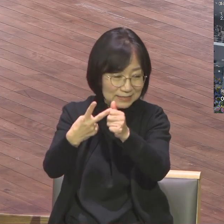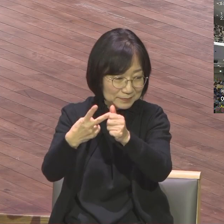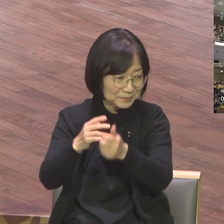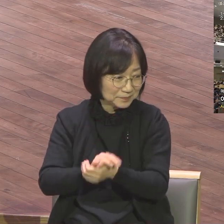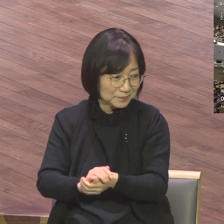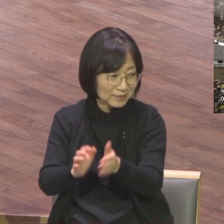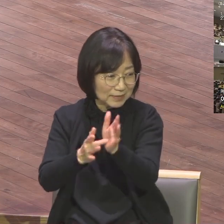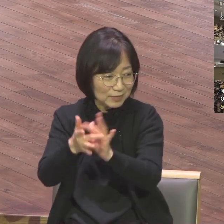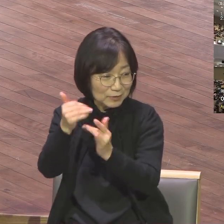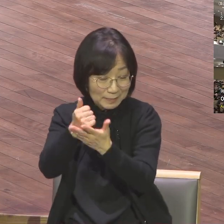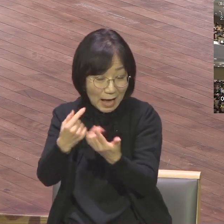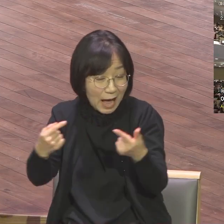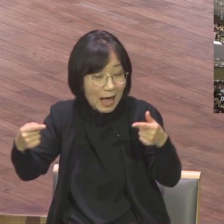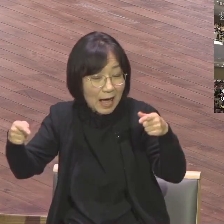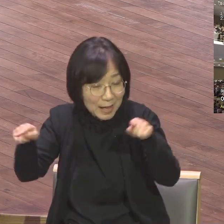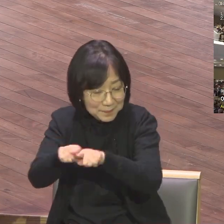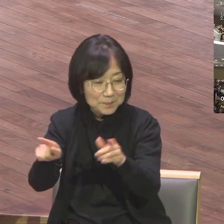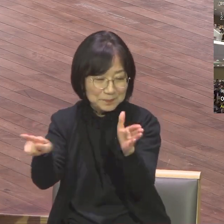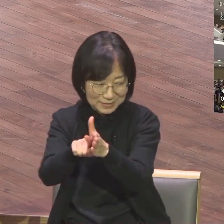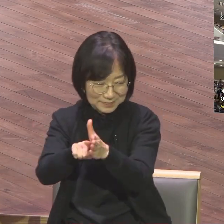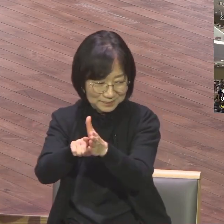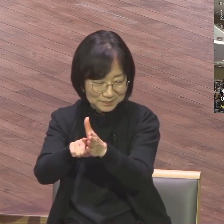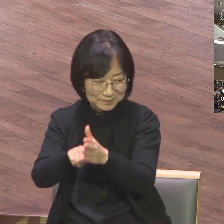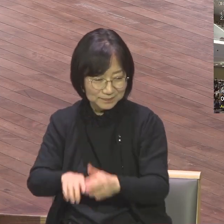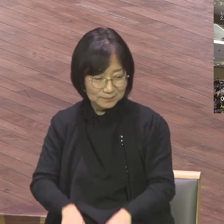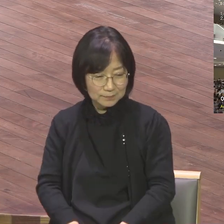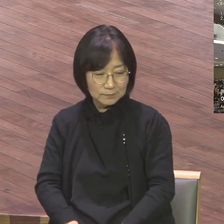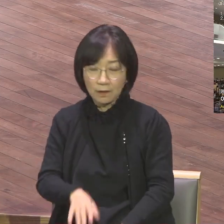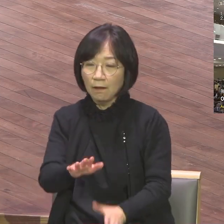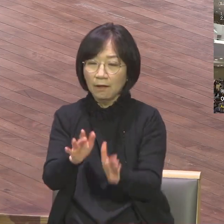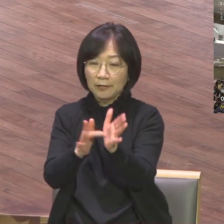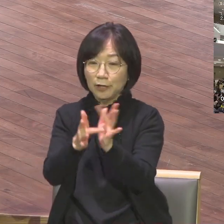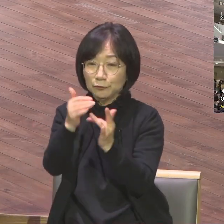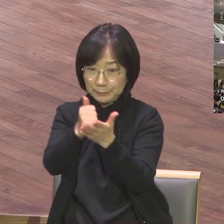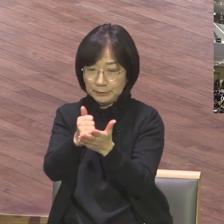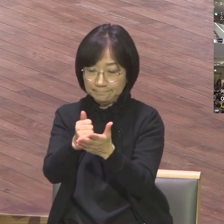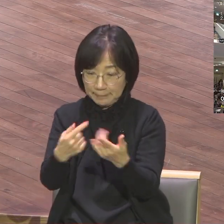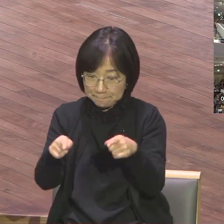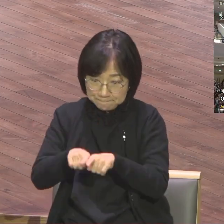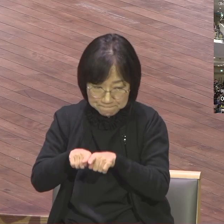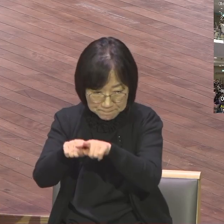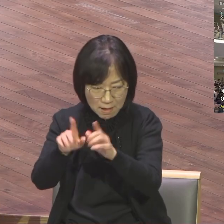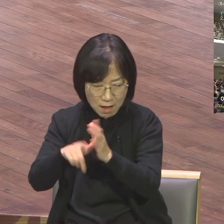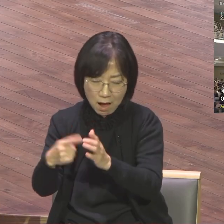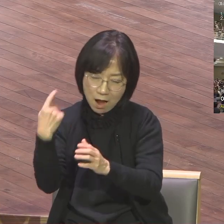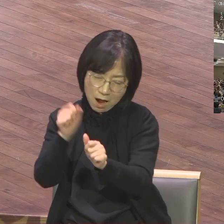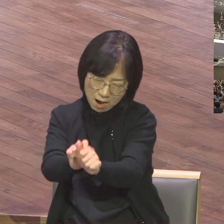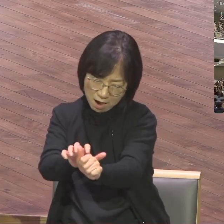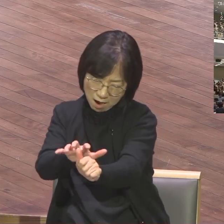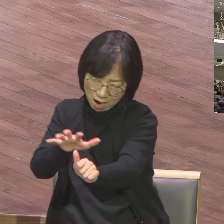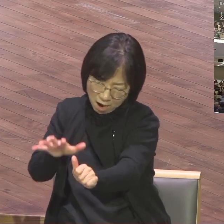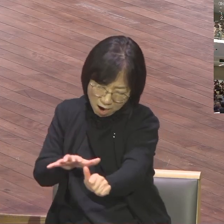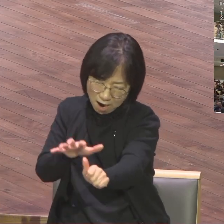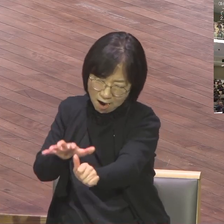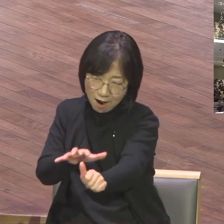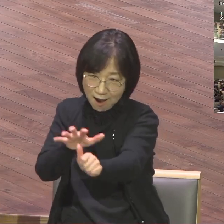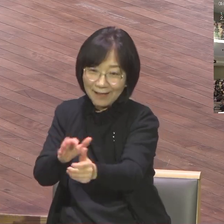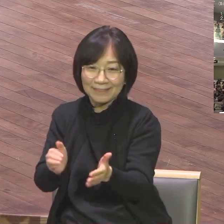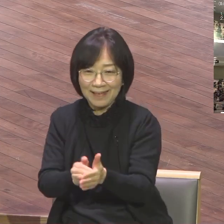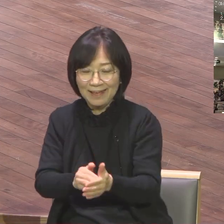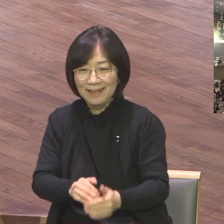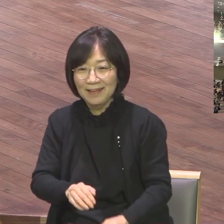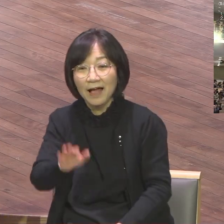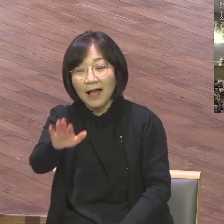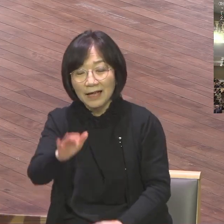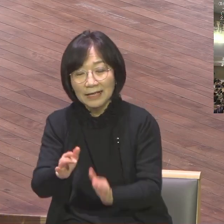봅니다. 이에 그와 함께 가실 시에 큰 무리가 따라가며 에워싸 밀더라. 자, 예수님께서는 야이로의 모습